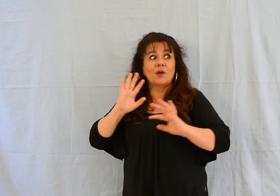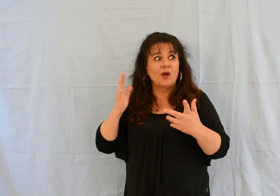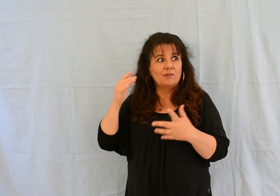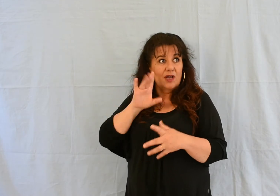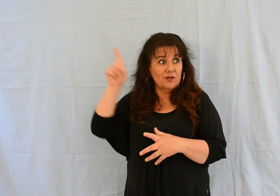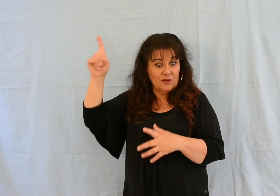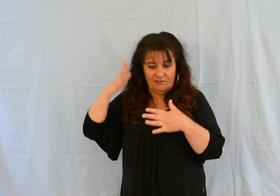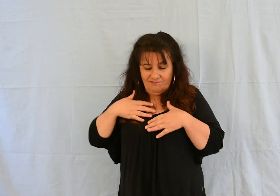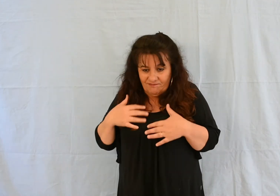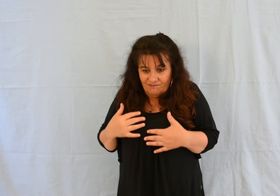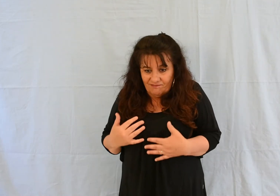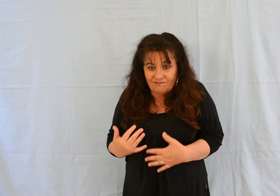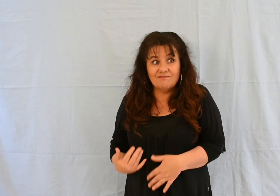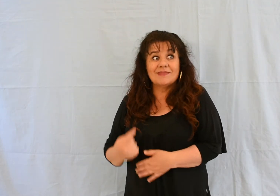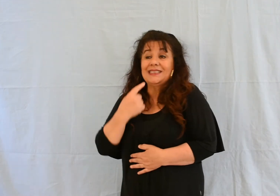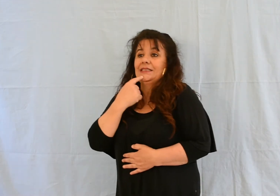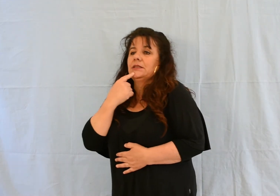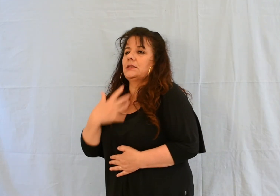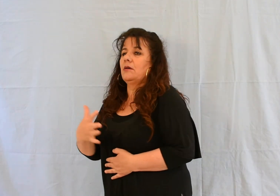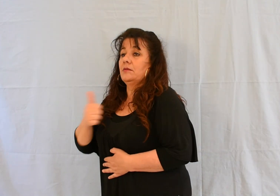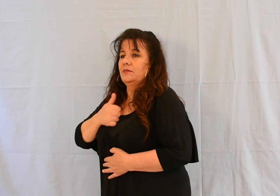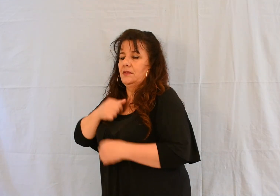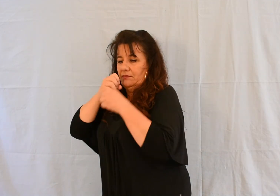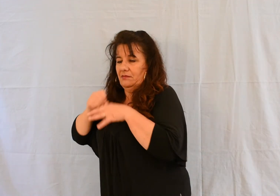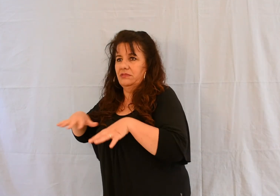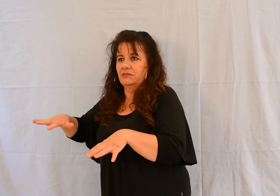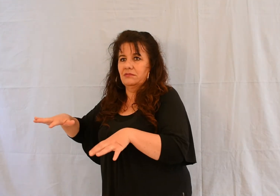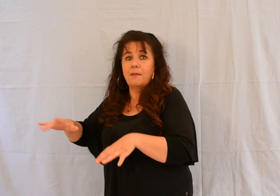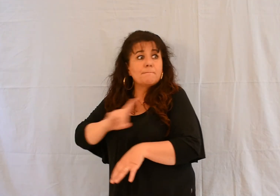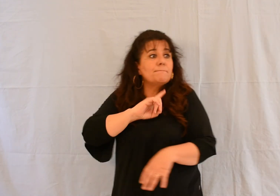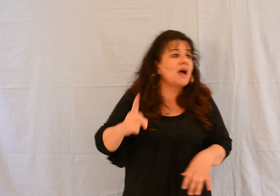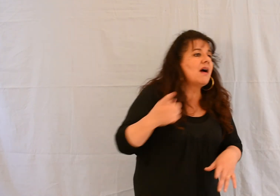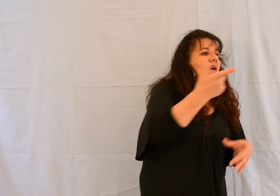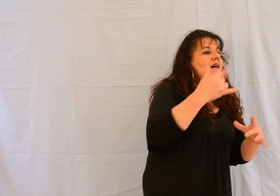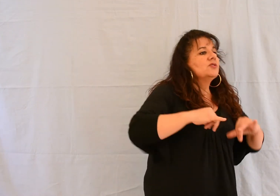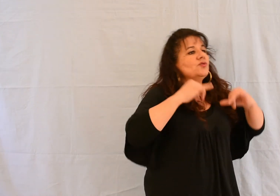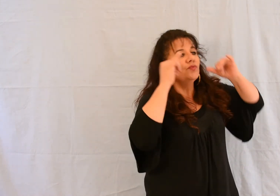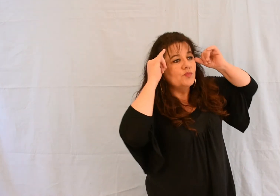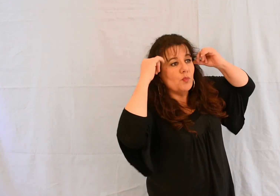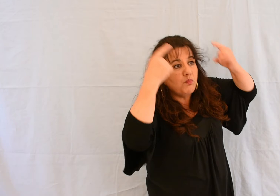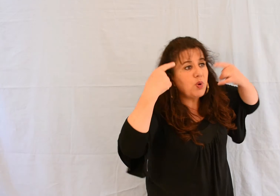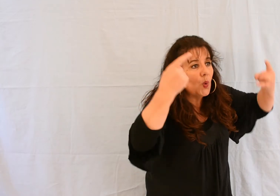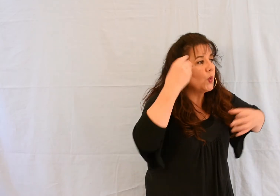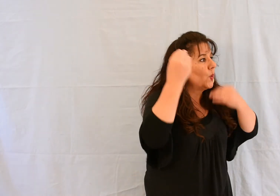non pas le sang de bouc et de jeunes taureaux, mais son propre sang.